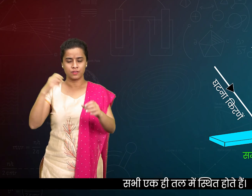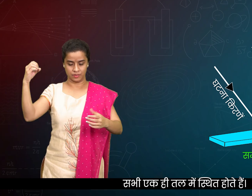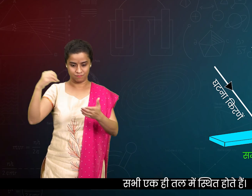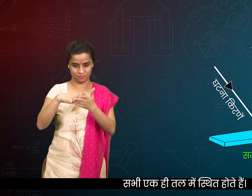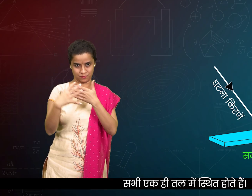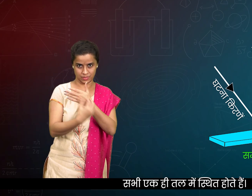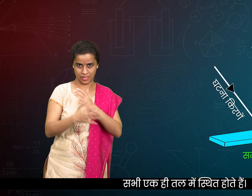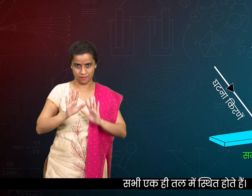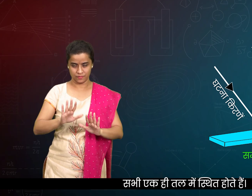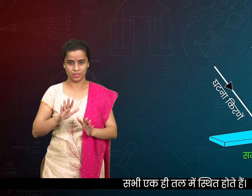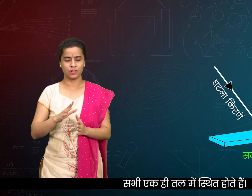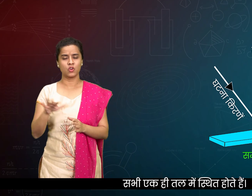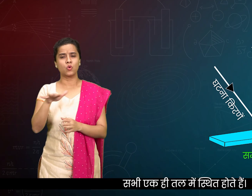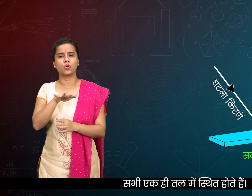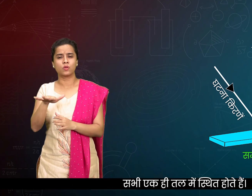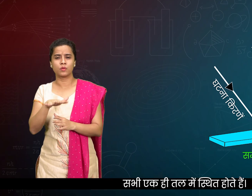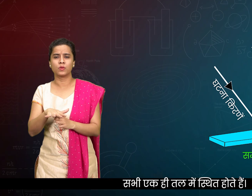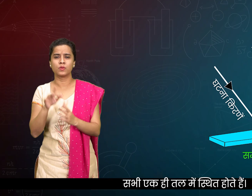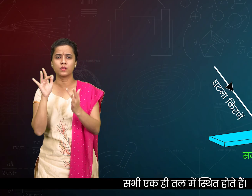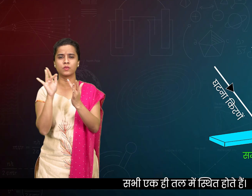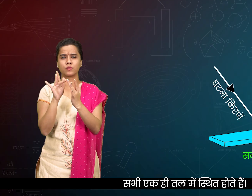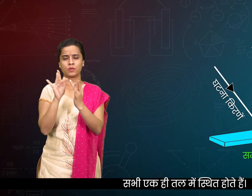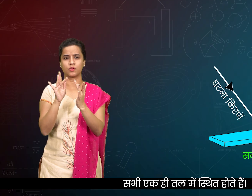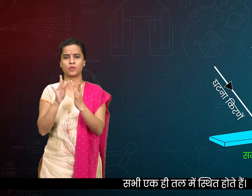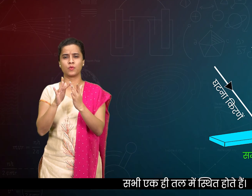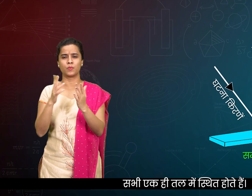सभी एक ही तल में स्थित होते हैं।